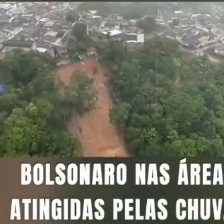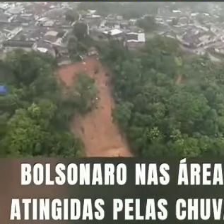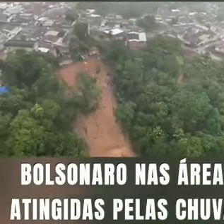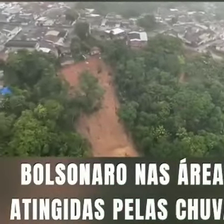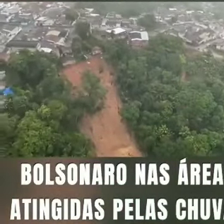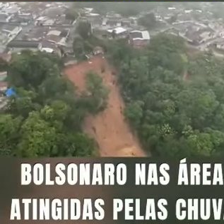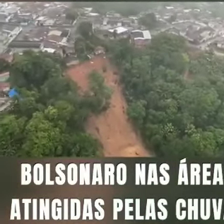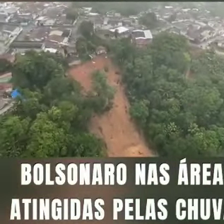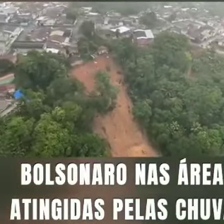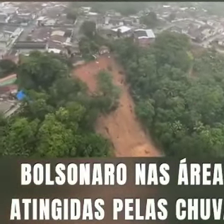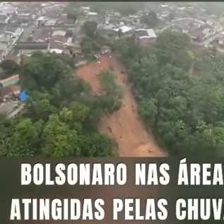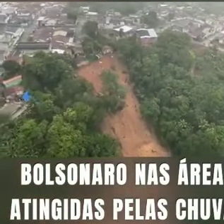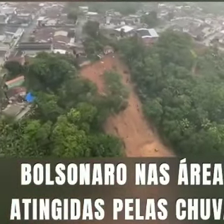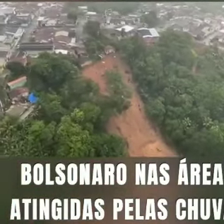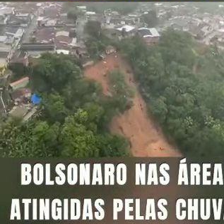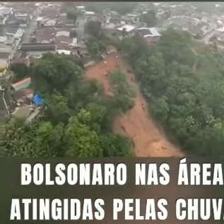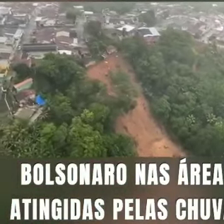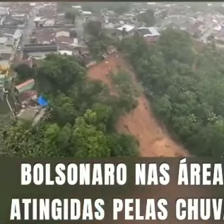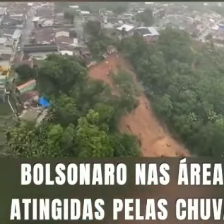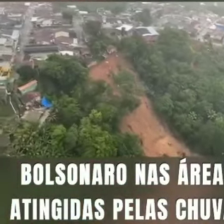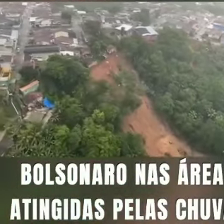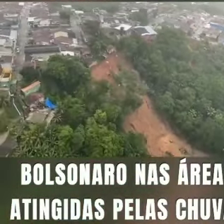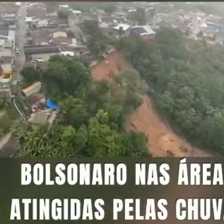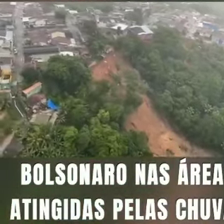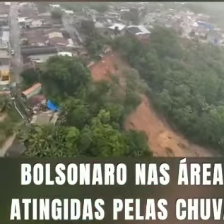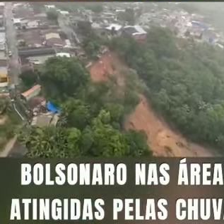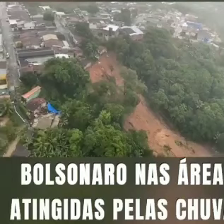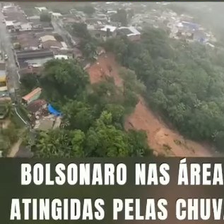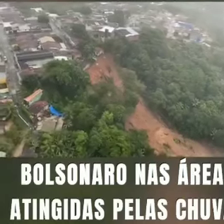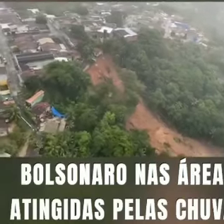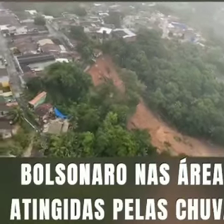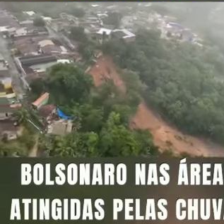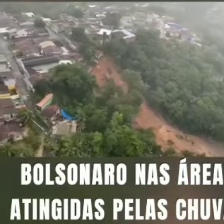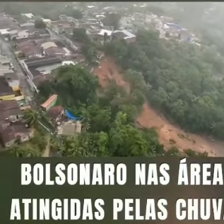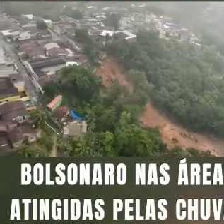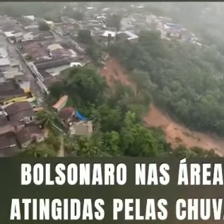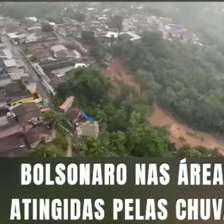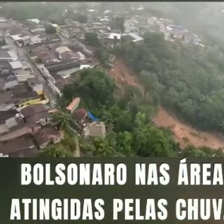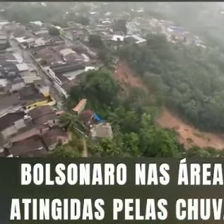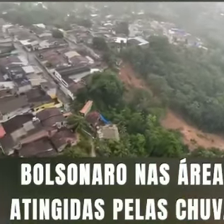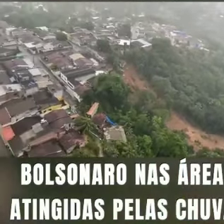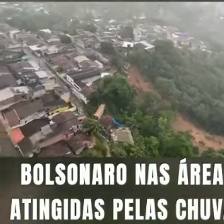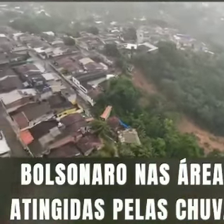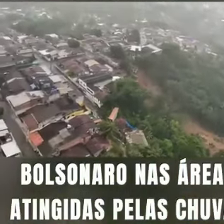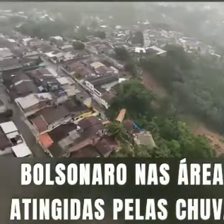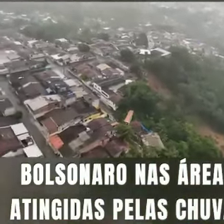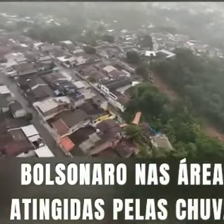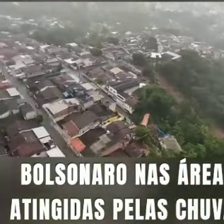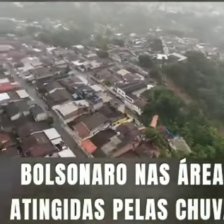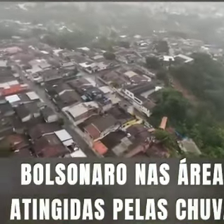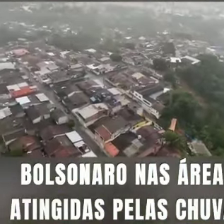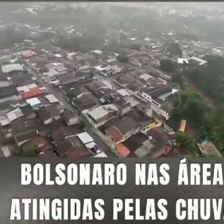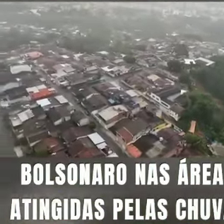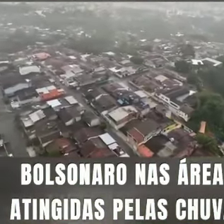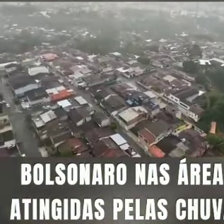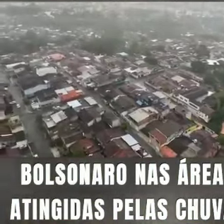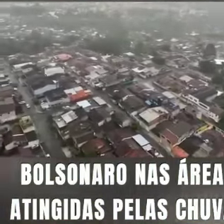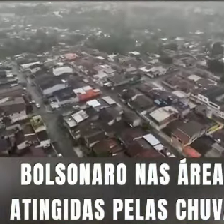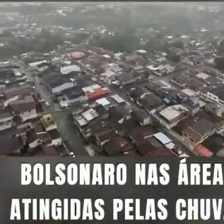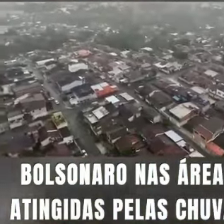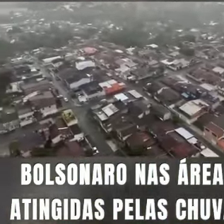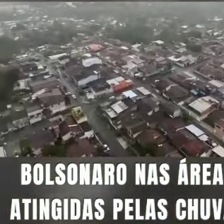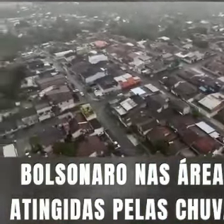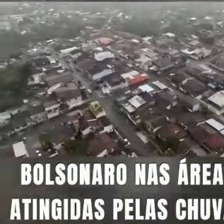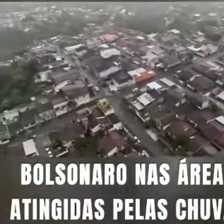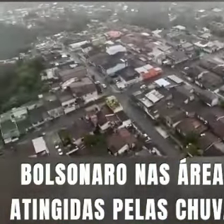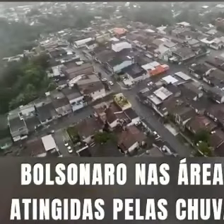mundo entenda. Eu não gosto de fantasiar nada. Então nosso presidente Bolsonaro, ele governa para o povo. Ele vai